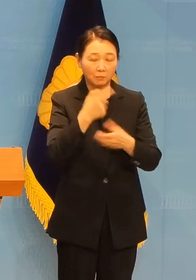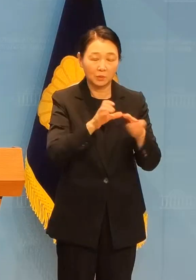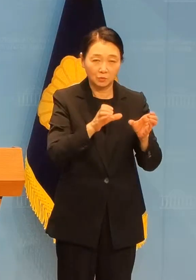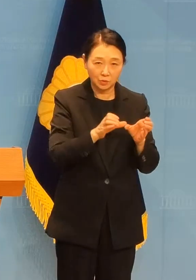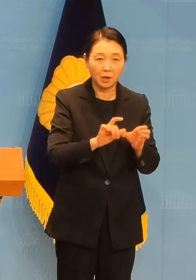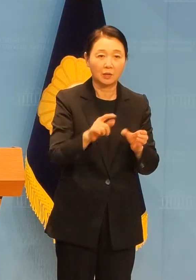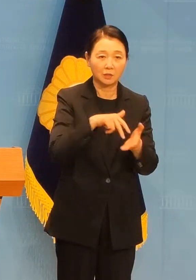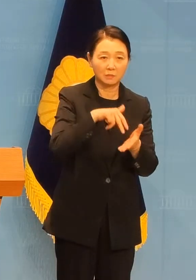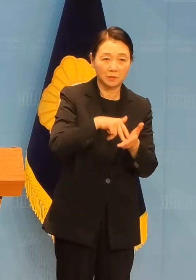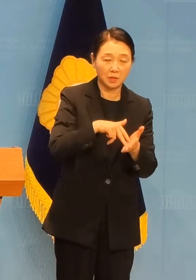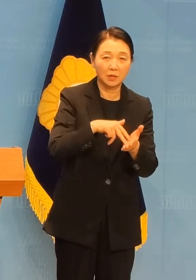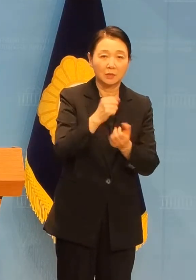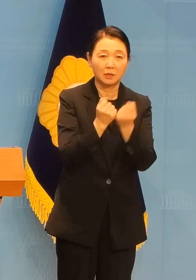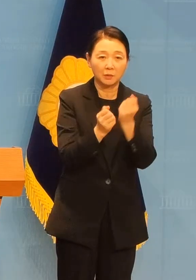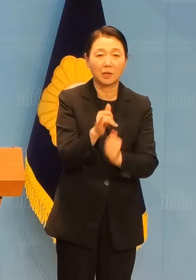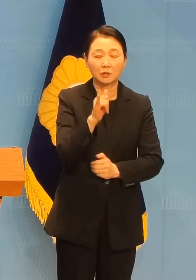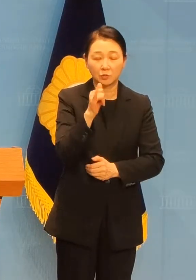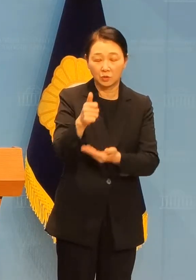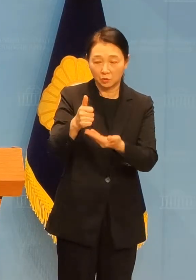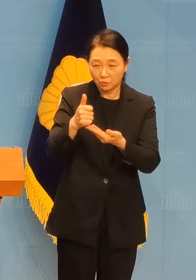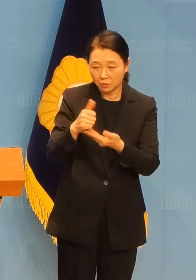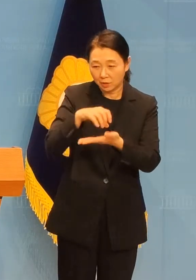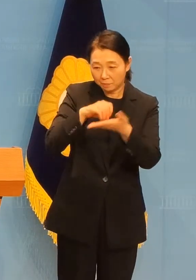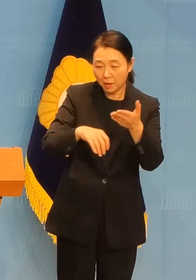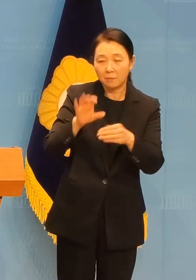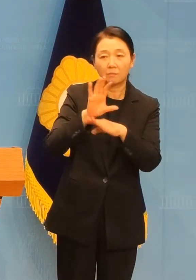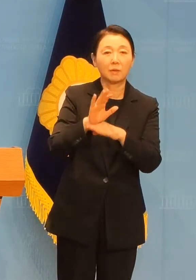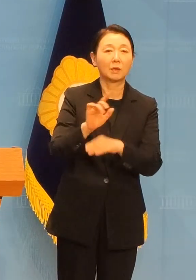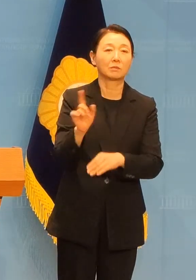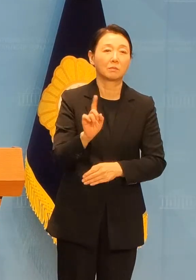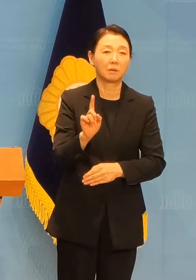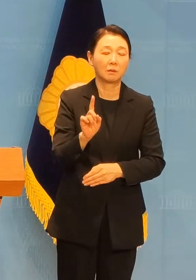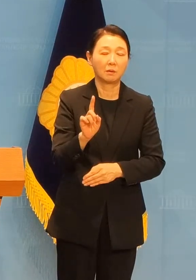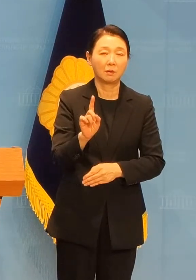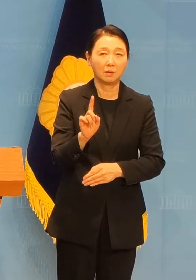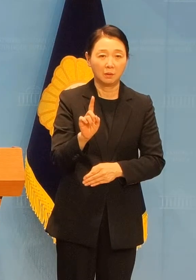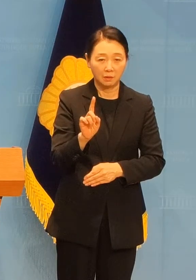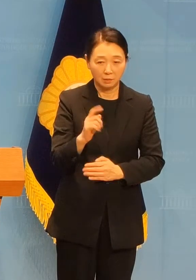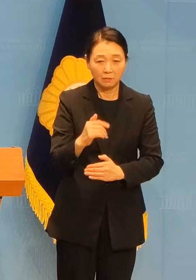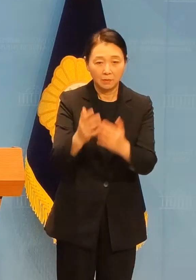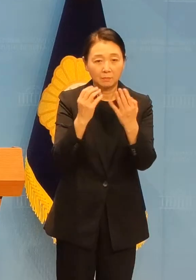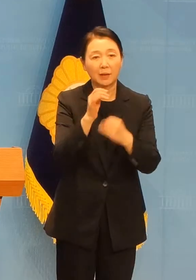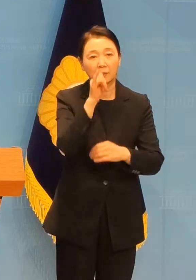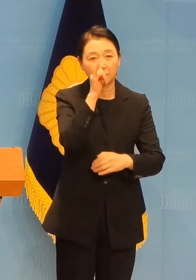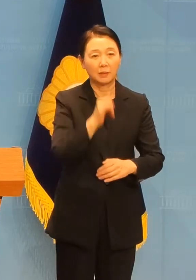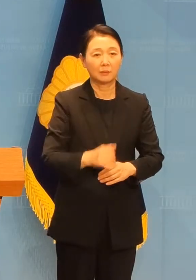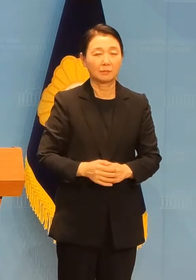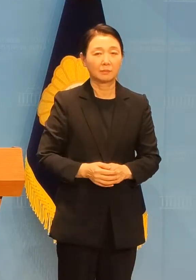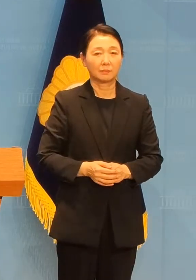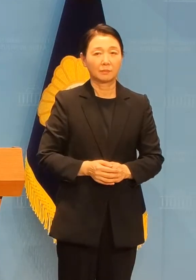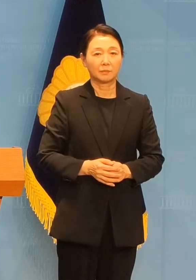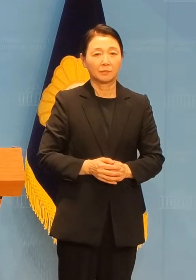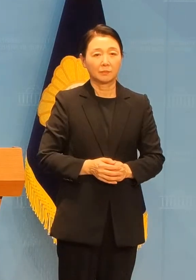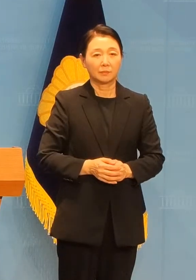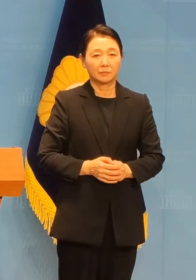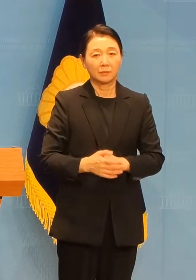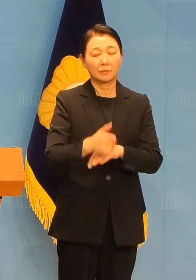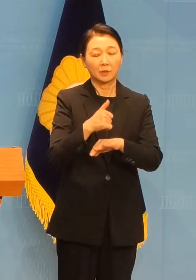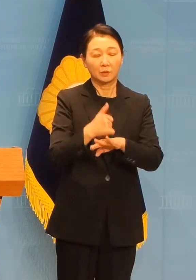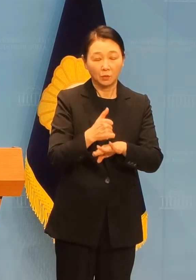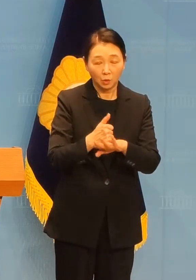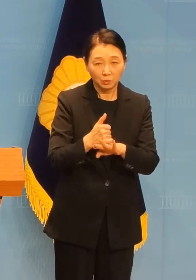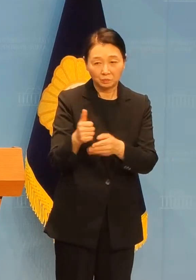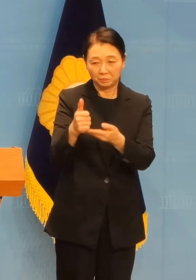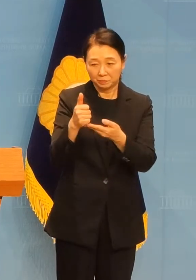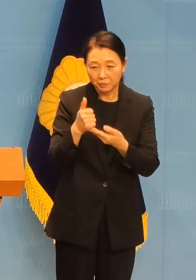더불어민주당의 입장을 대변할 수 있는 출연자가 배제된 방송이 진행된 사례가 다수 확인되었습니다. 이에 따라 패널